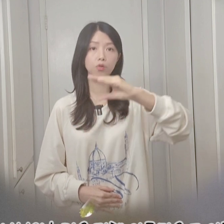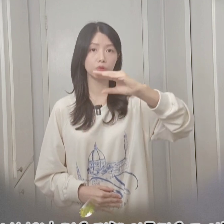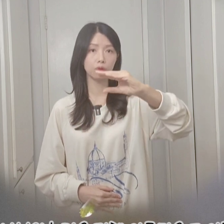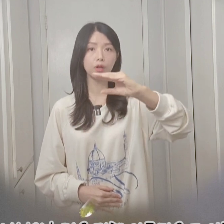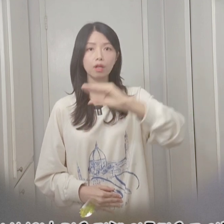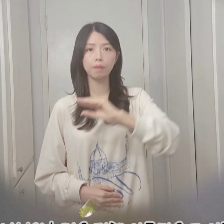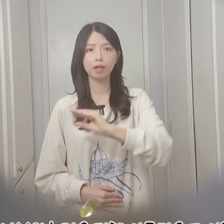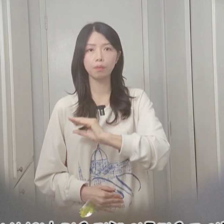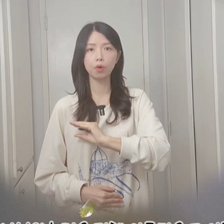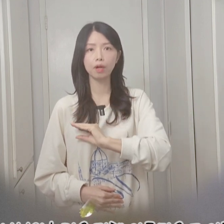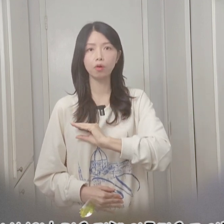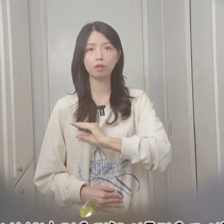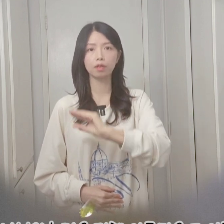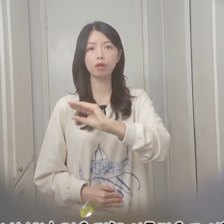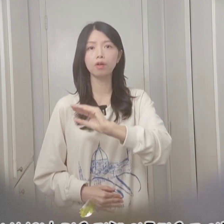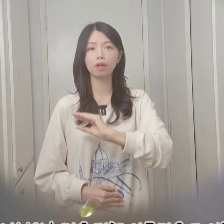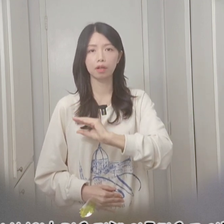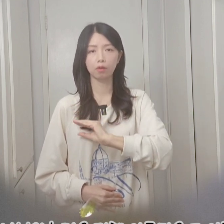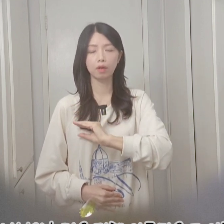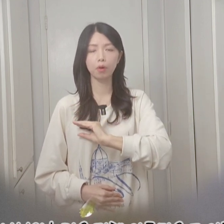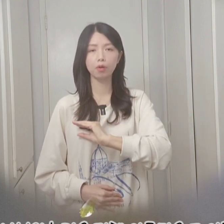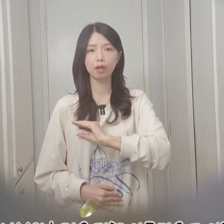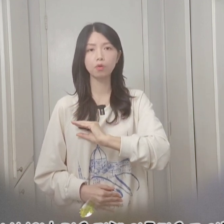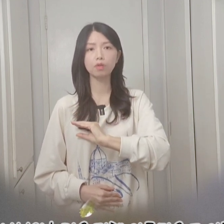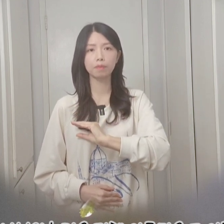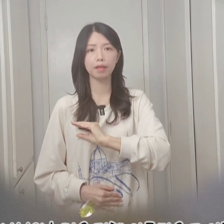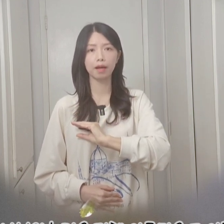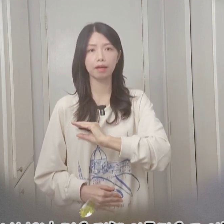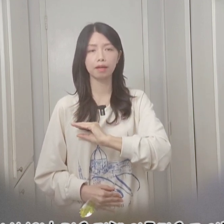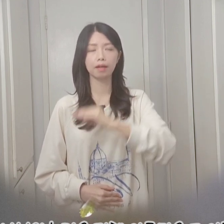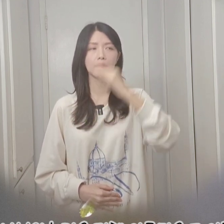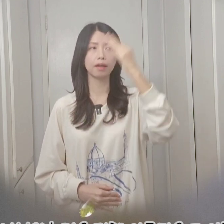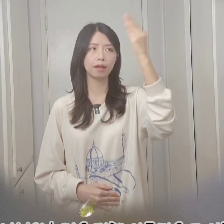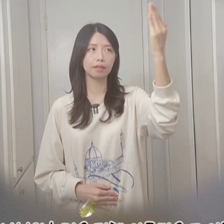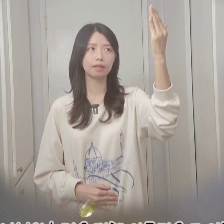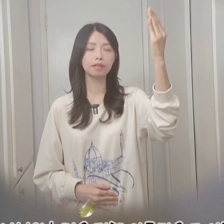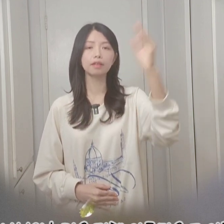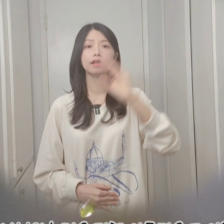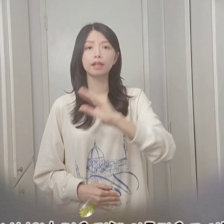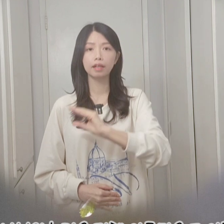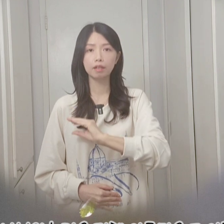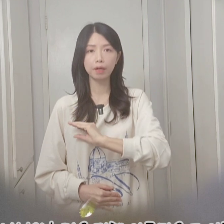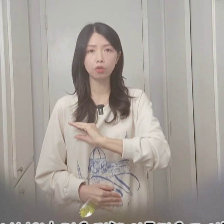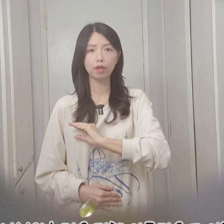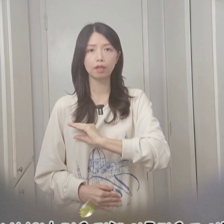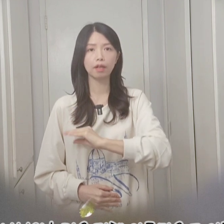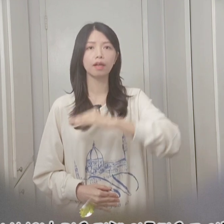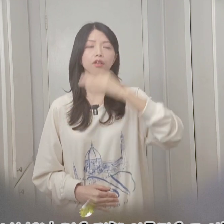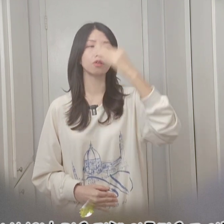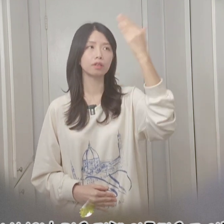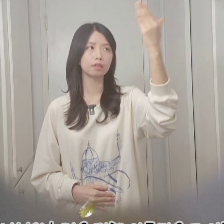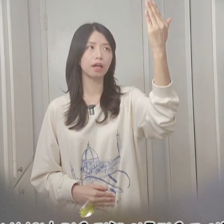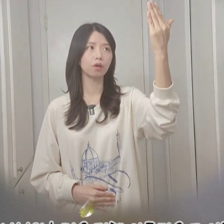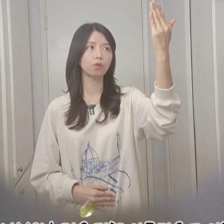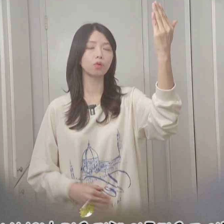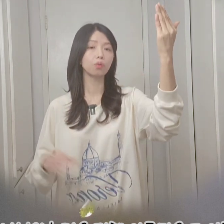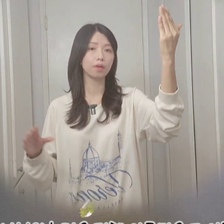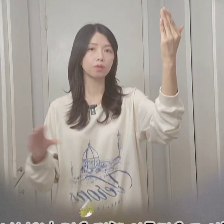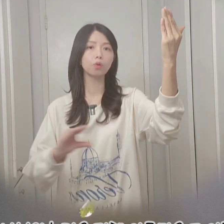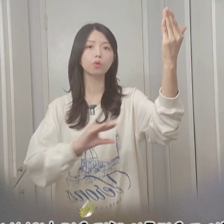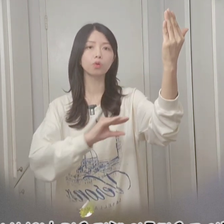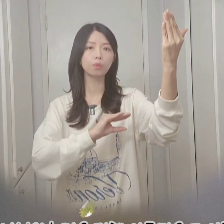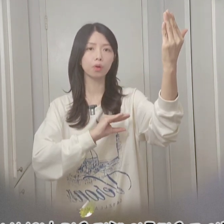되는데요. 전 주로 이렇게 많이 표현하거든요. 이렇게 표현을 해줬습니다. 그 이름 하셔도 되는데 저는 그